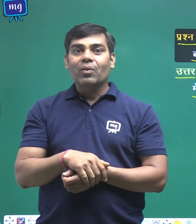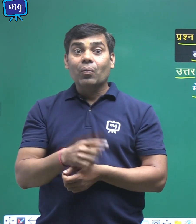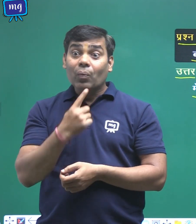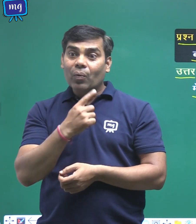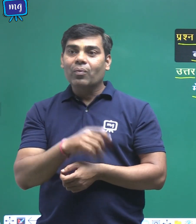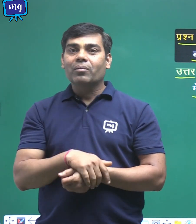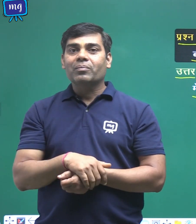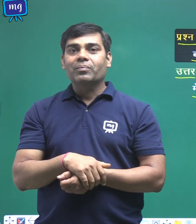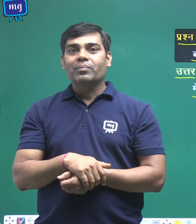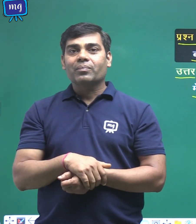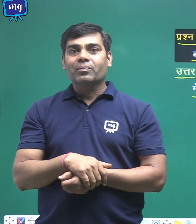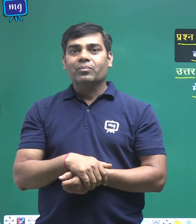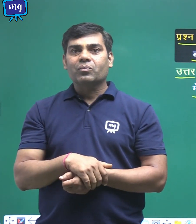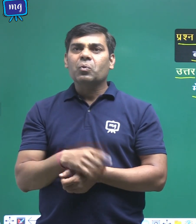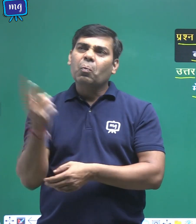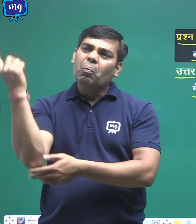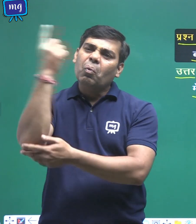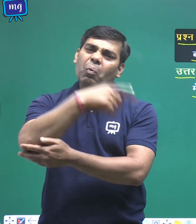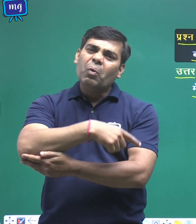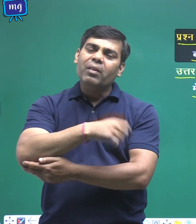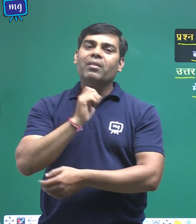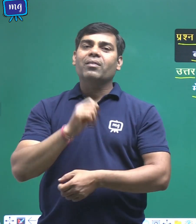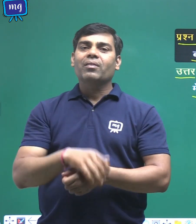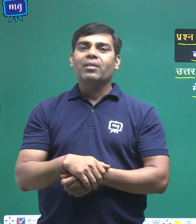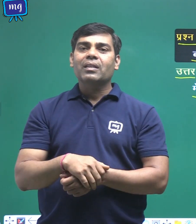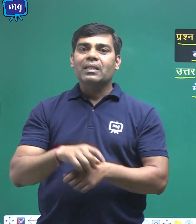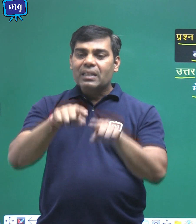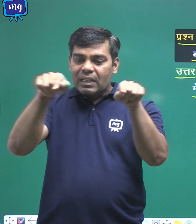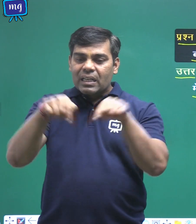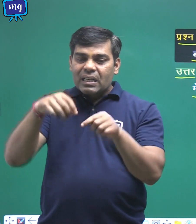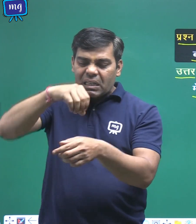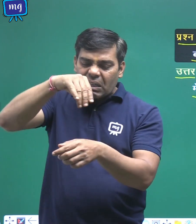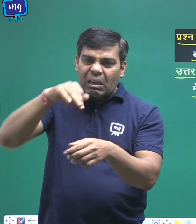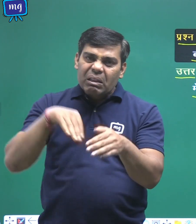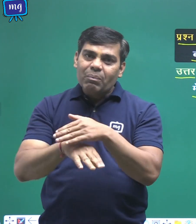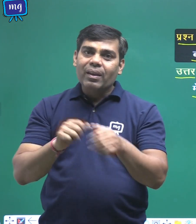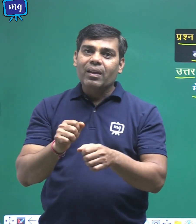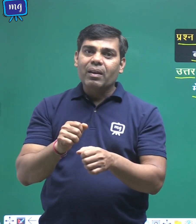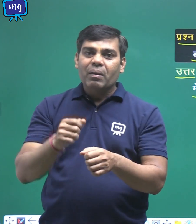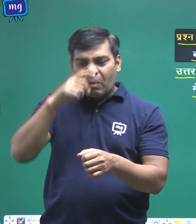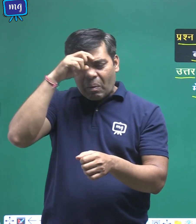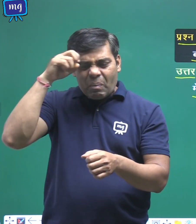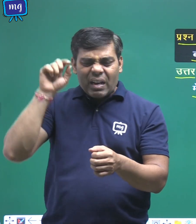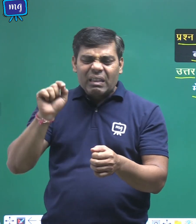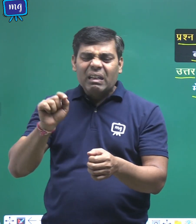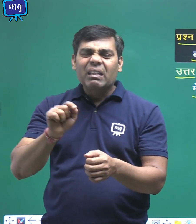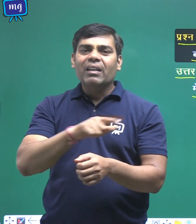वो पूरे दिन खेत में मेहनत करता है।